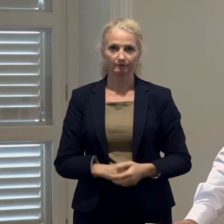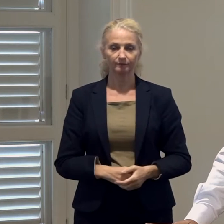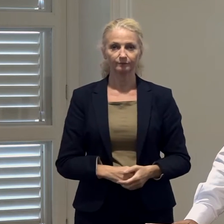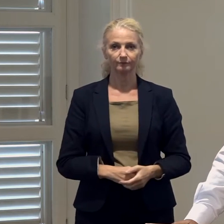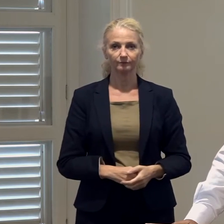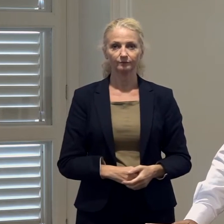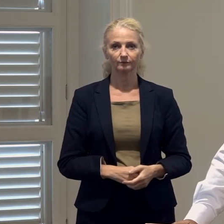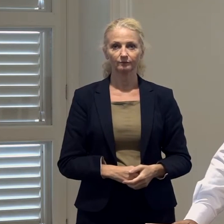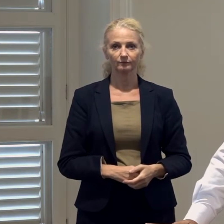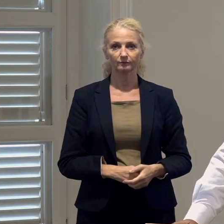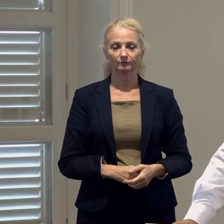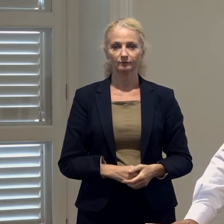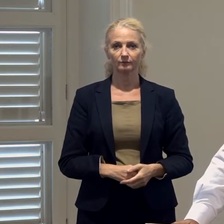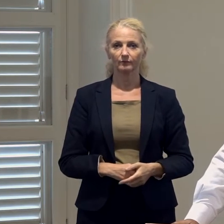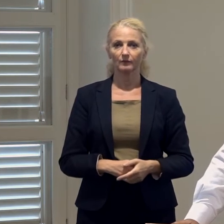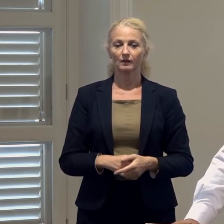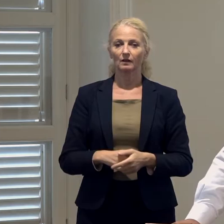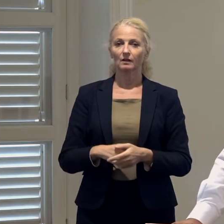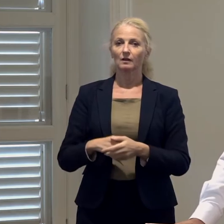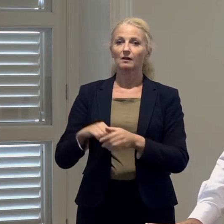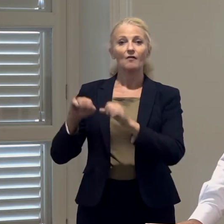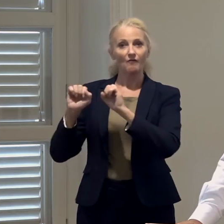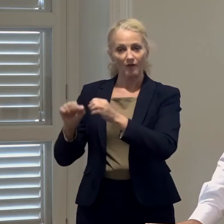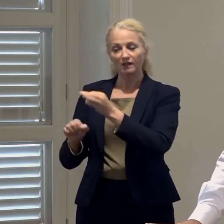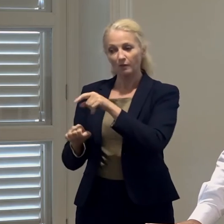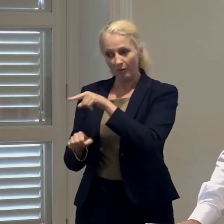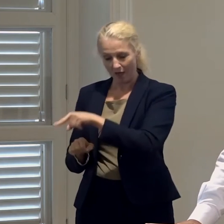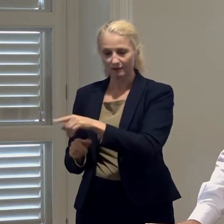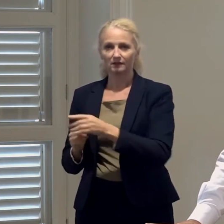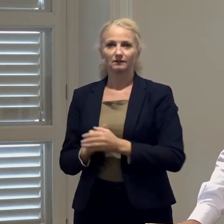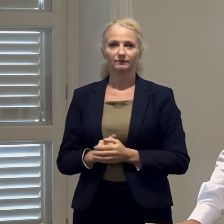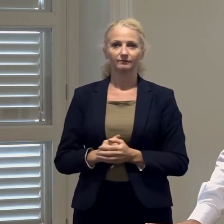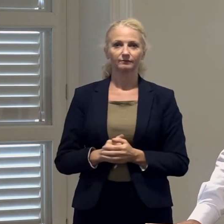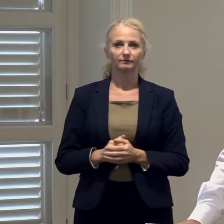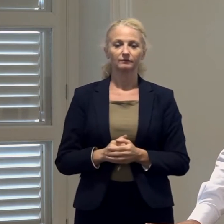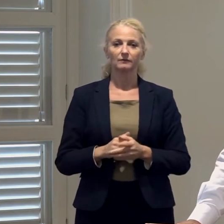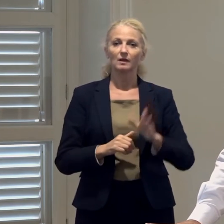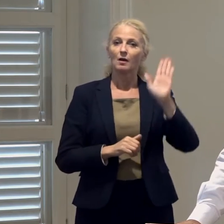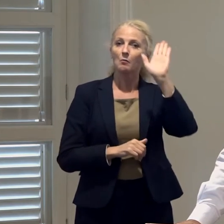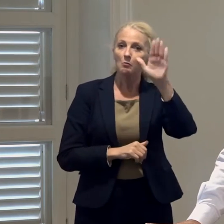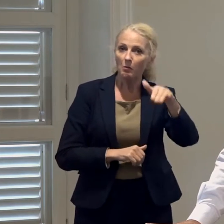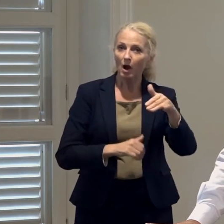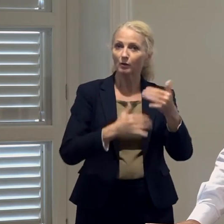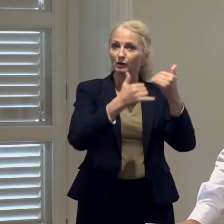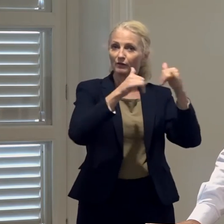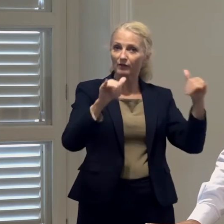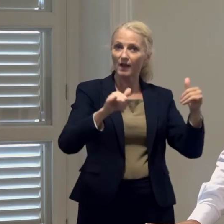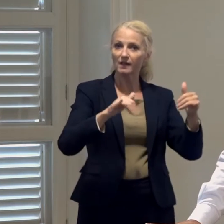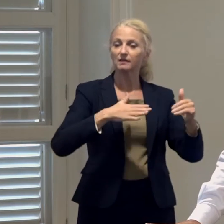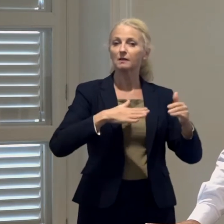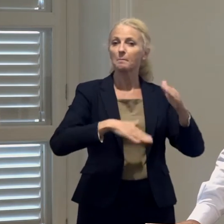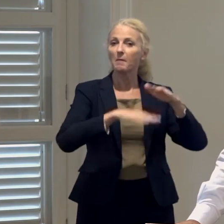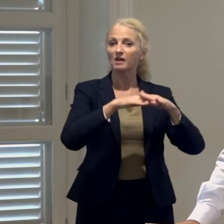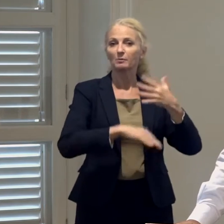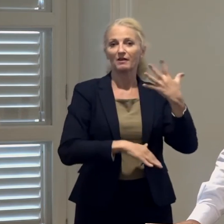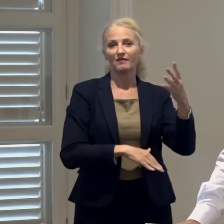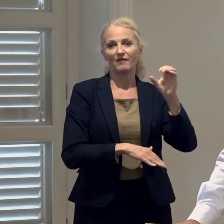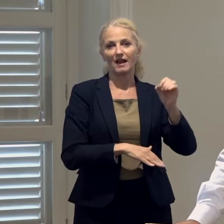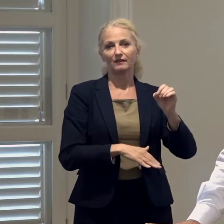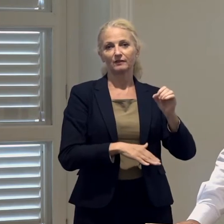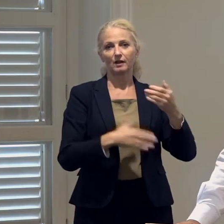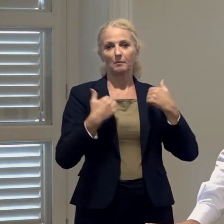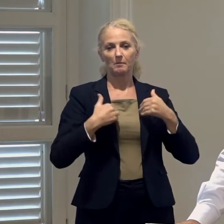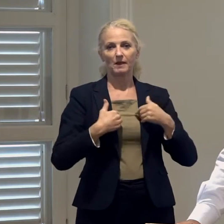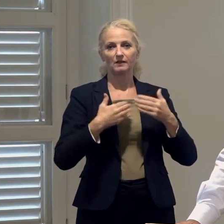Evenementen buiten zijn toegestaan met een maximum van 50 personen. Het aanwezige publiek mag niet